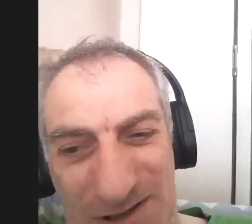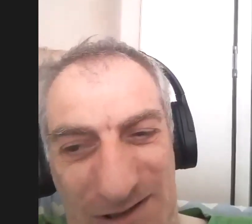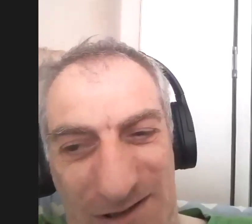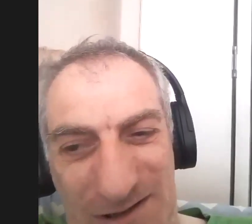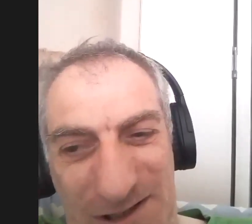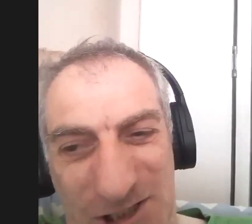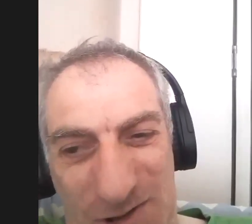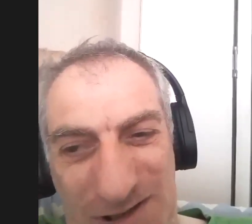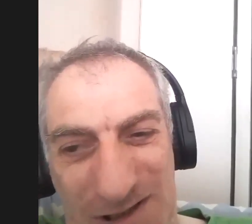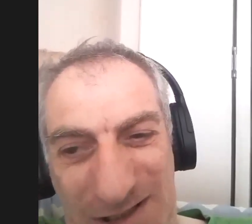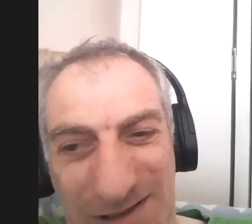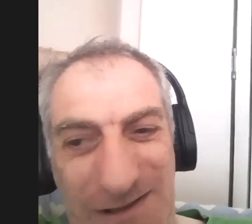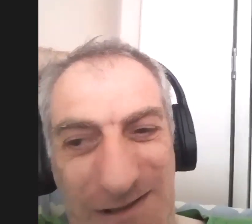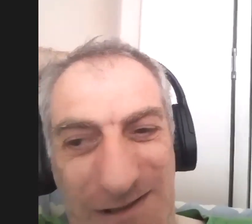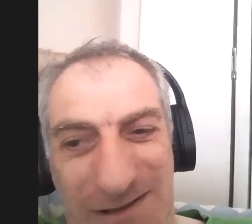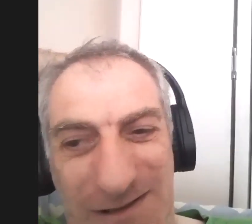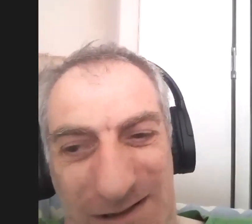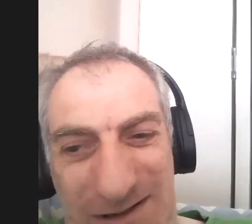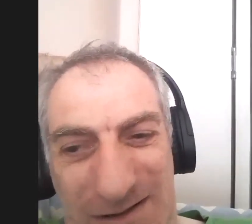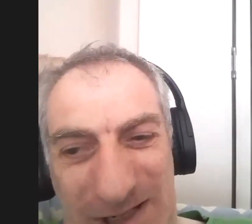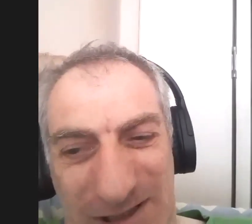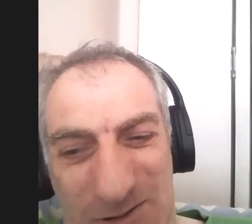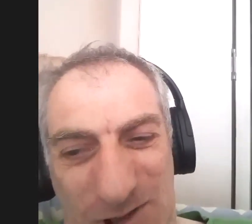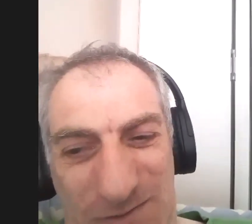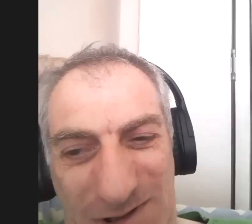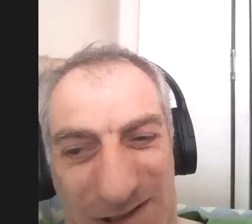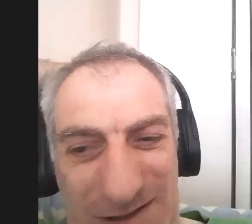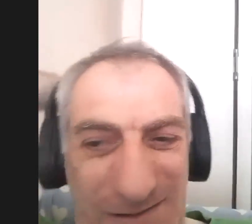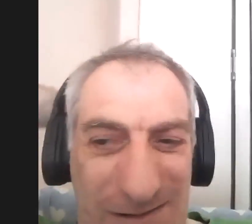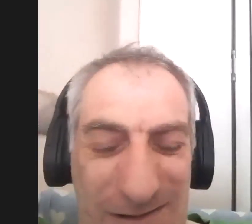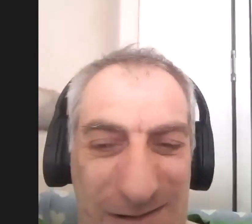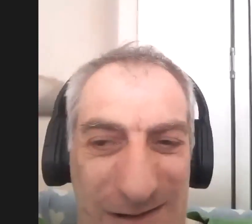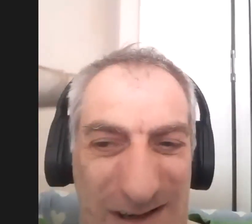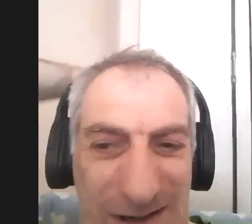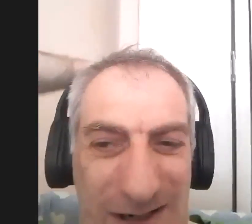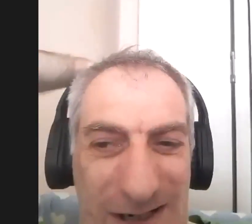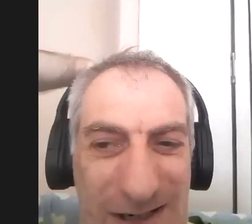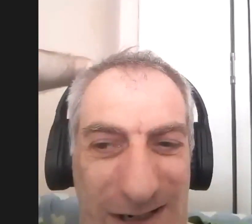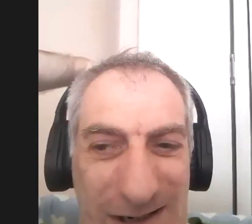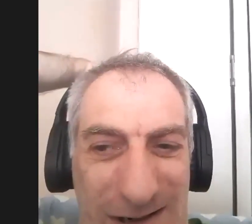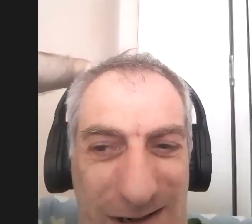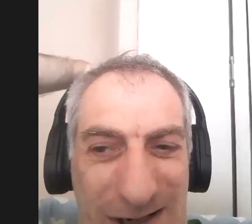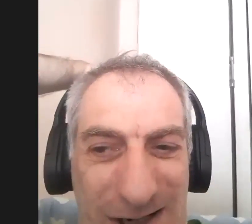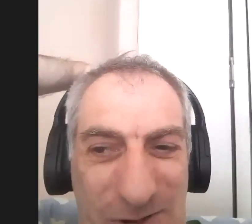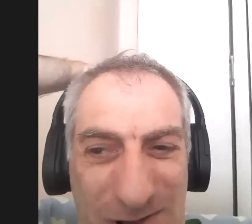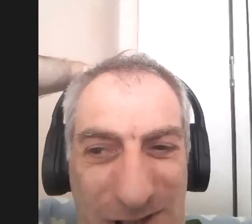לשאול אתכם מה אתם חושבות על הרעיון